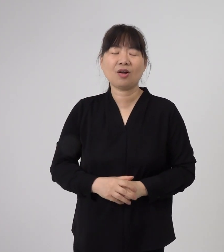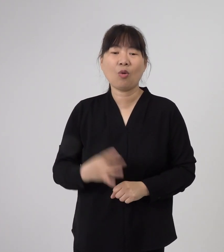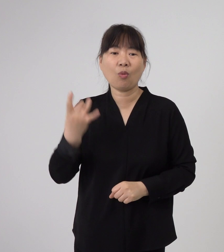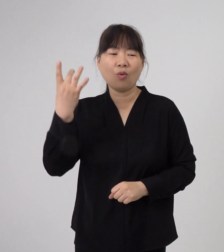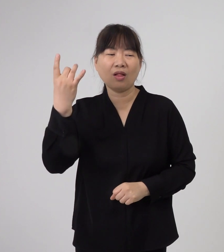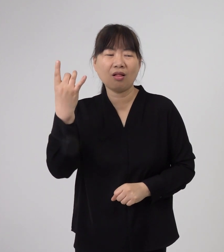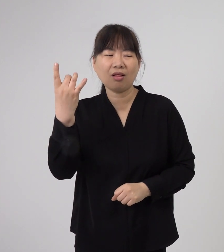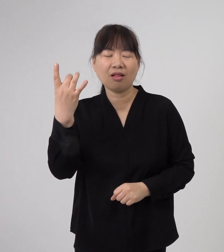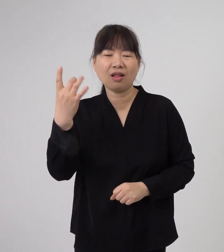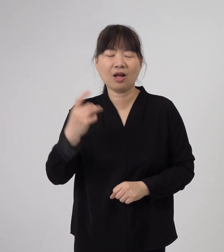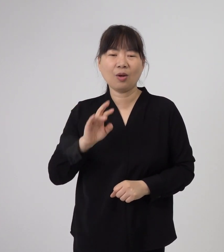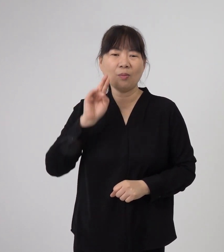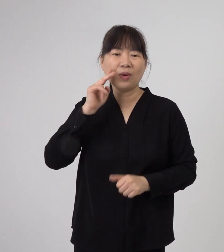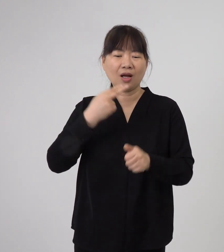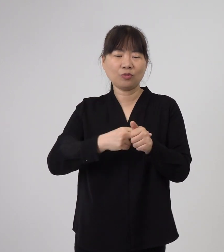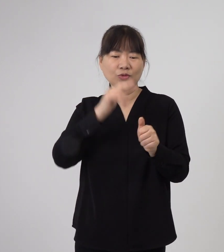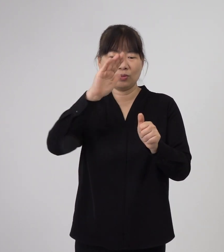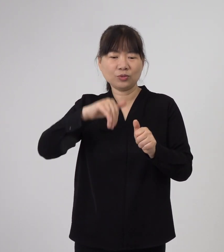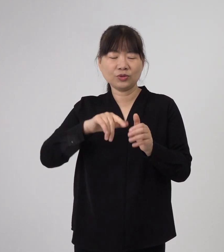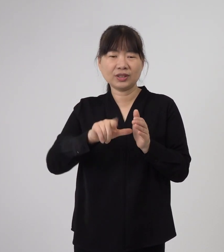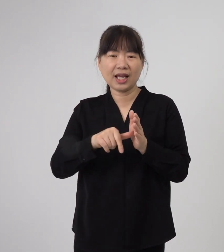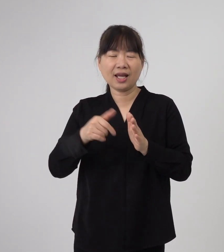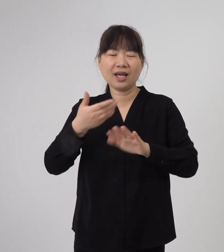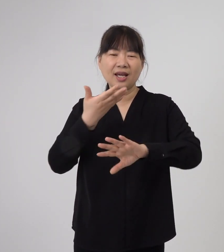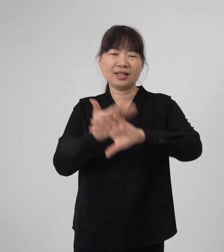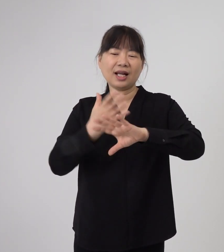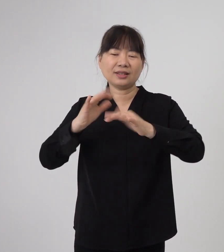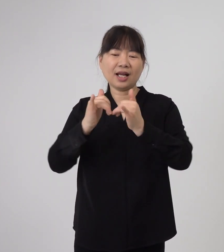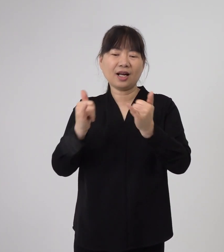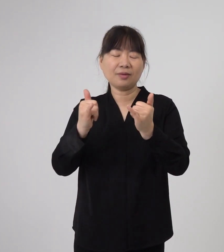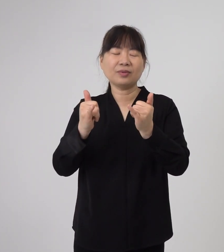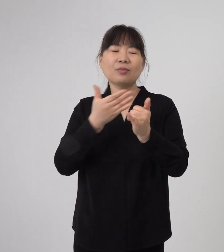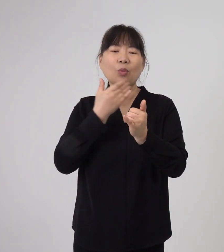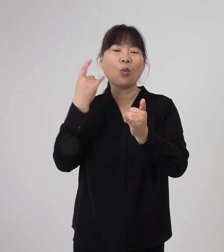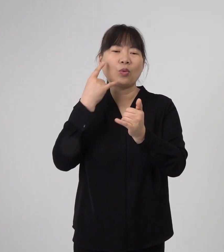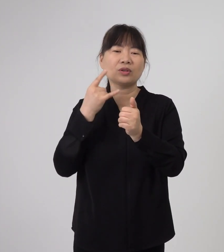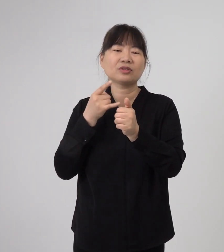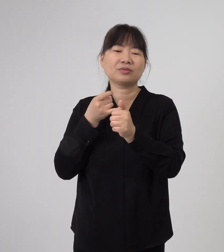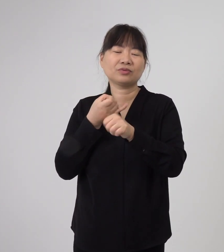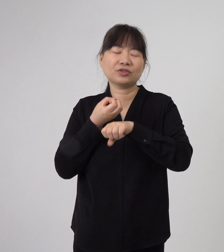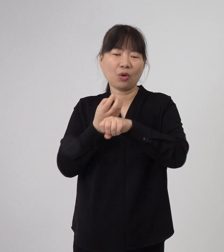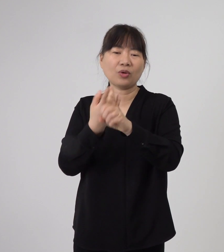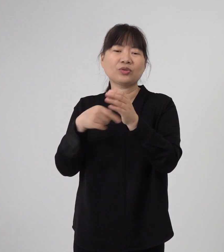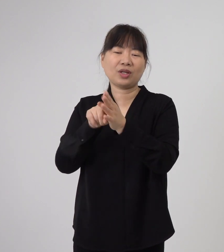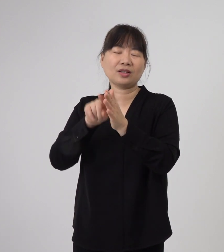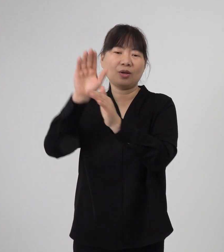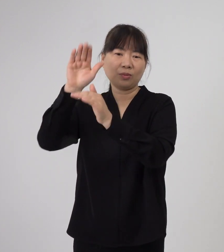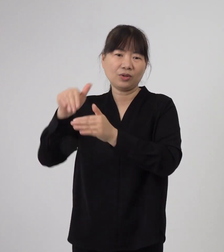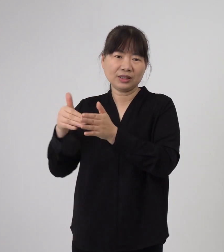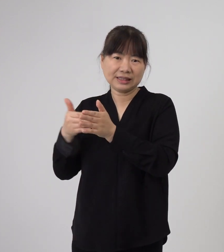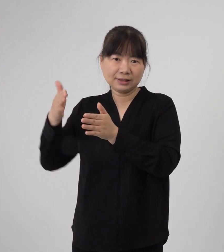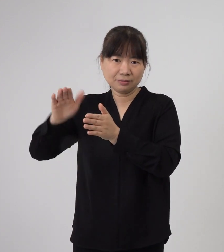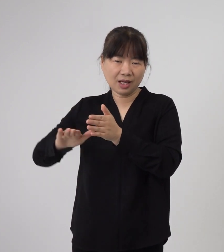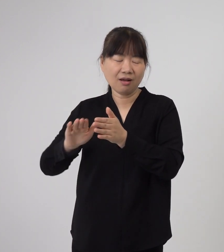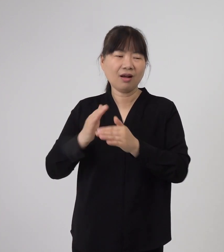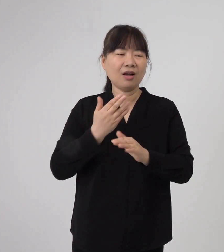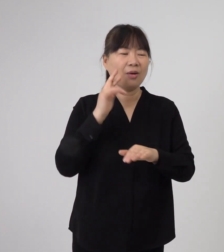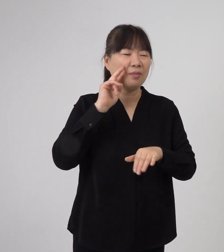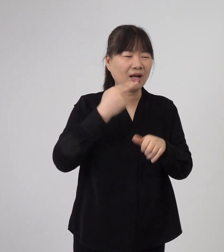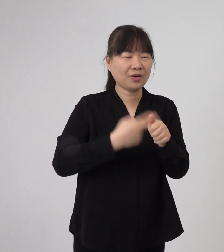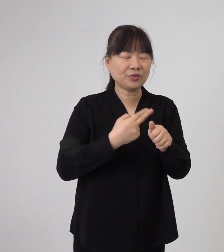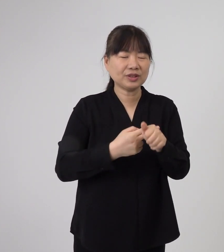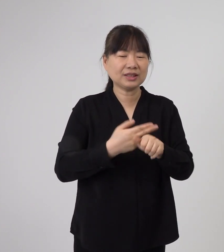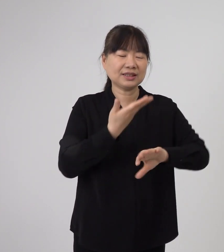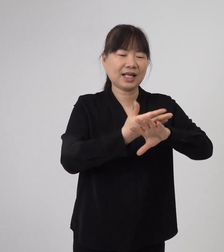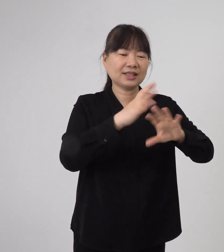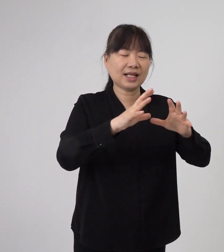원래 바울을 부를 때는 이방을 위하여 불렀어요. 근데 바울은 이방 땅에 흩어져 있는